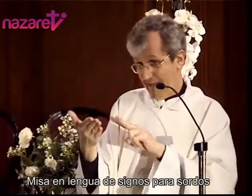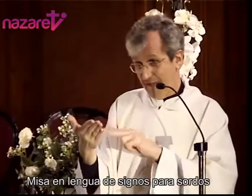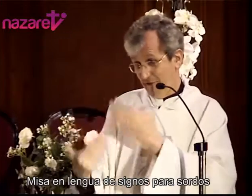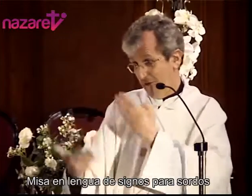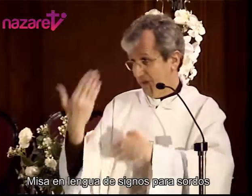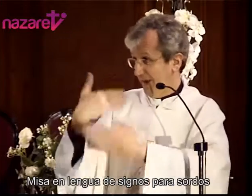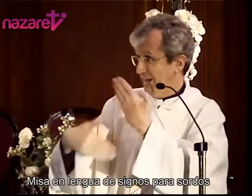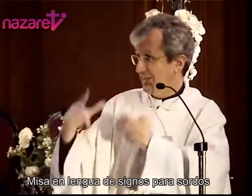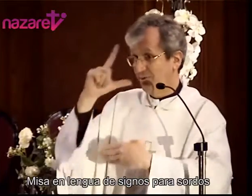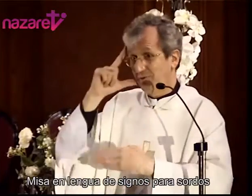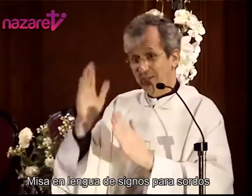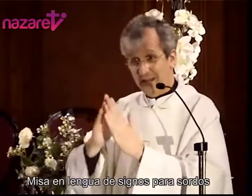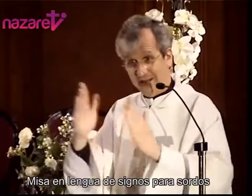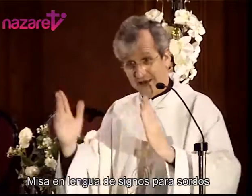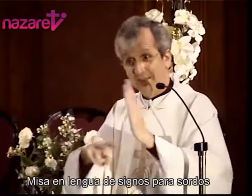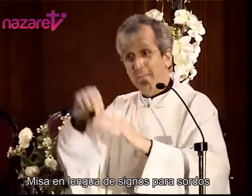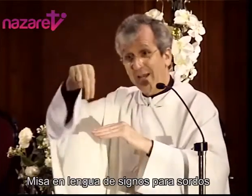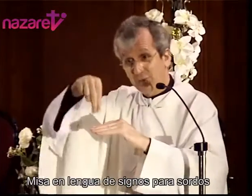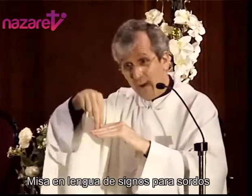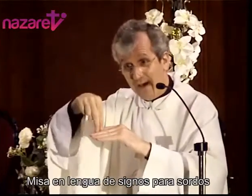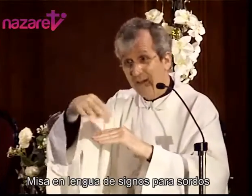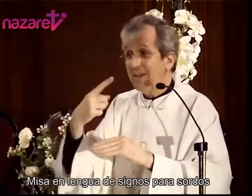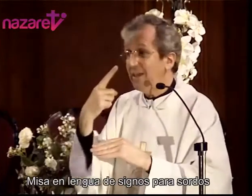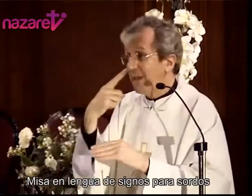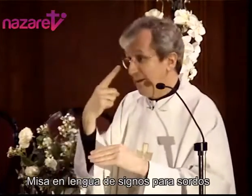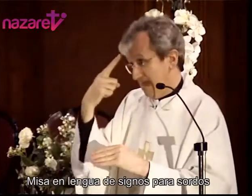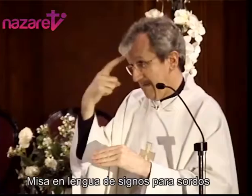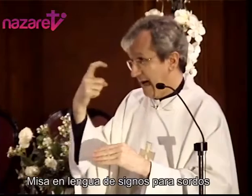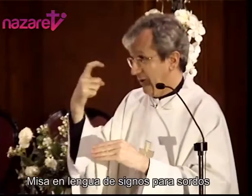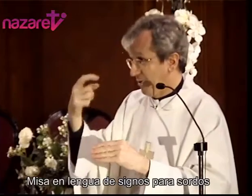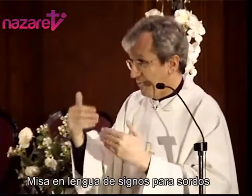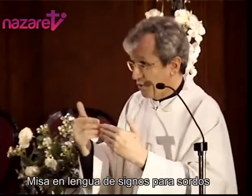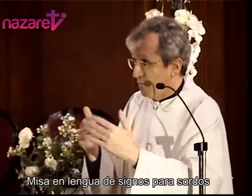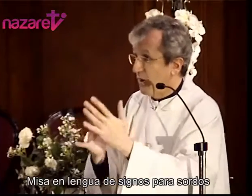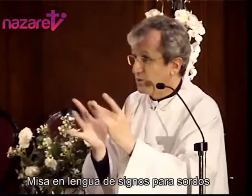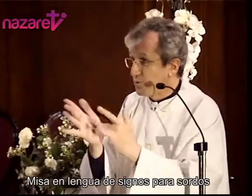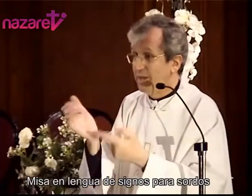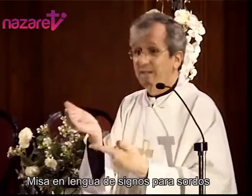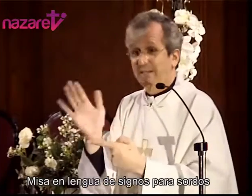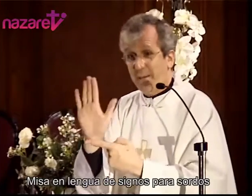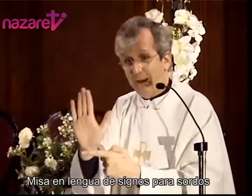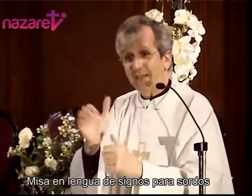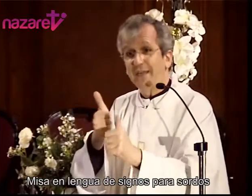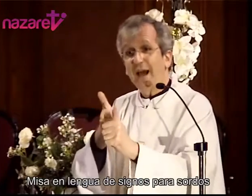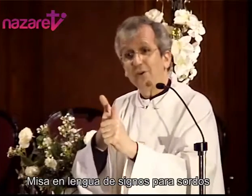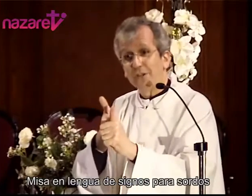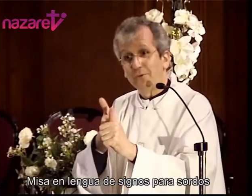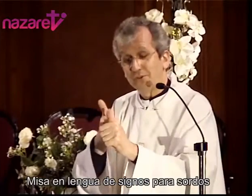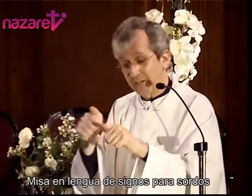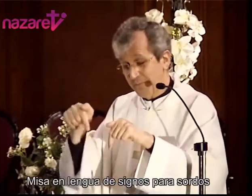leyendo en estos días de Pascua y que bien recordamos cómo Jesús se aparece a los apóstoles.